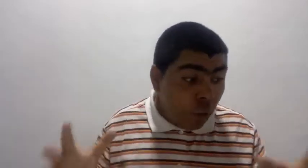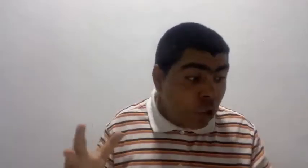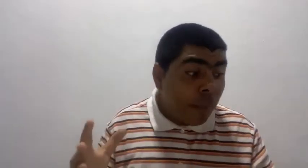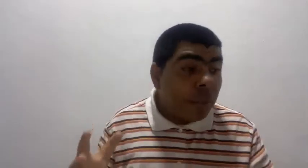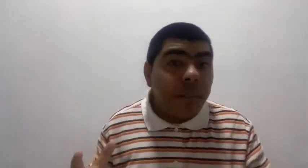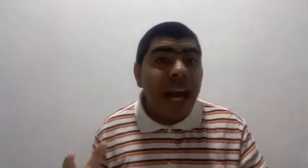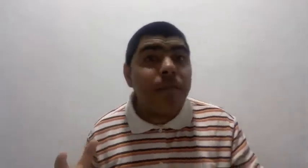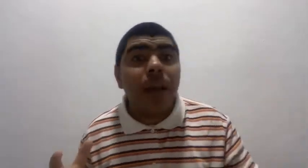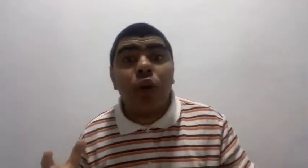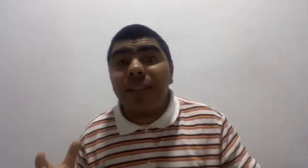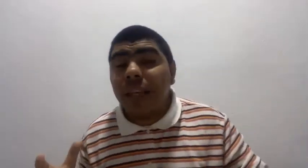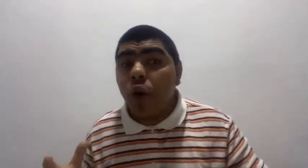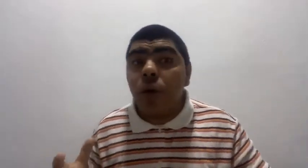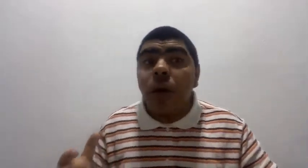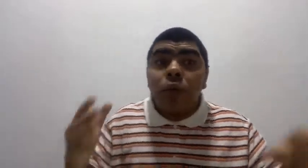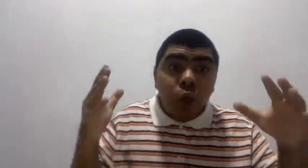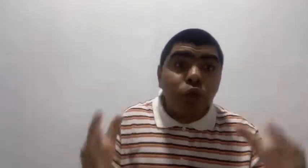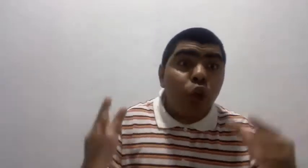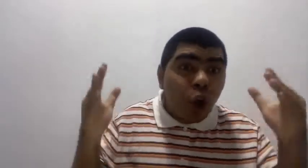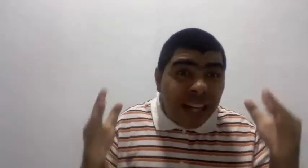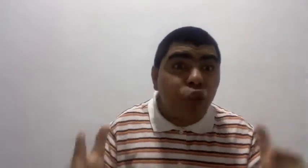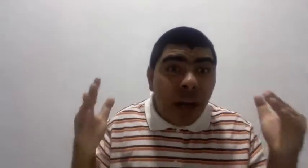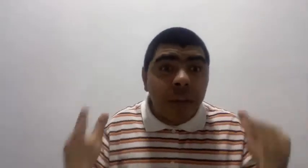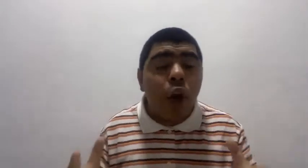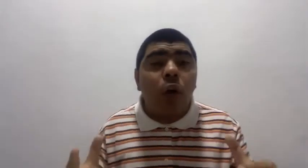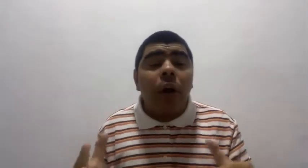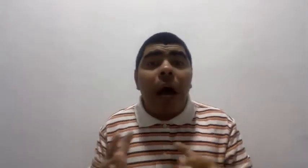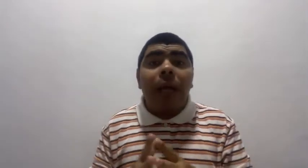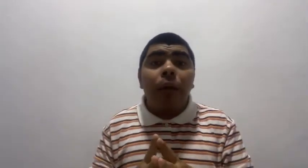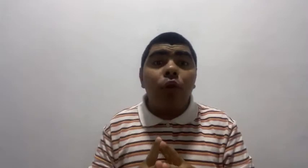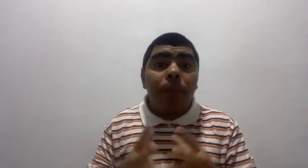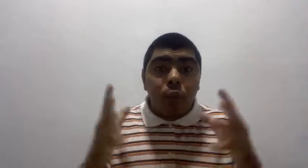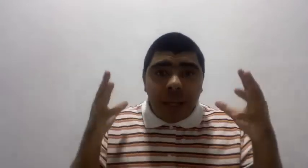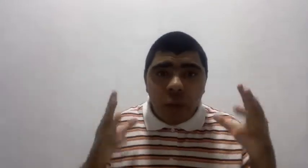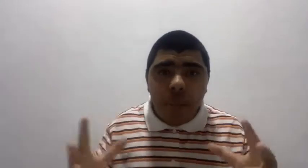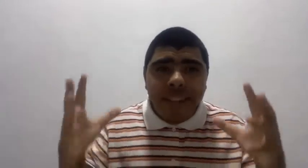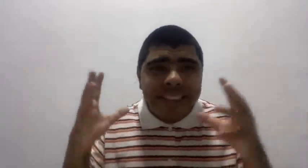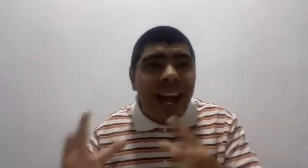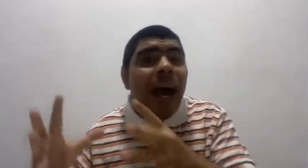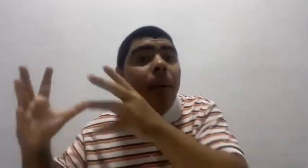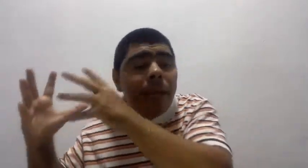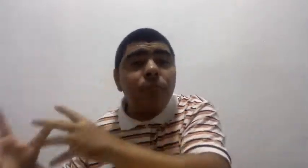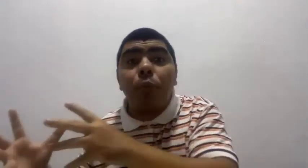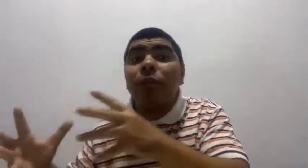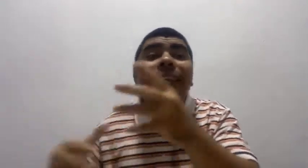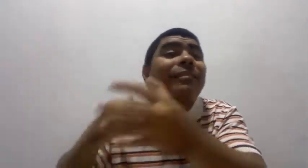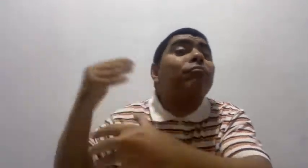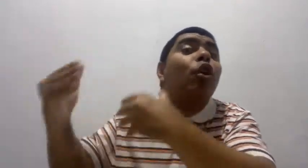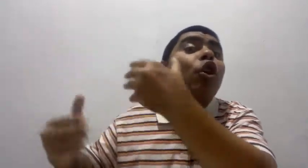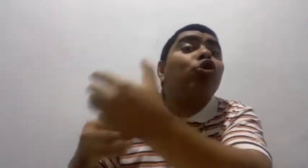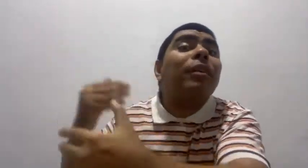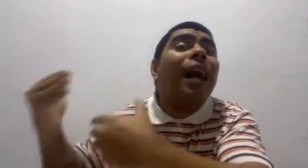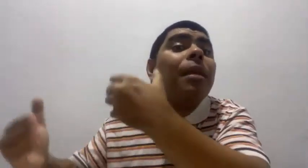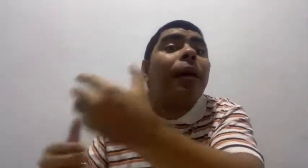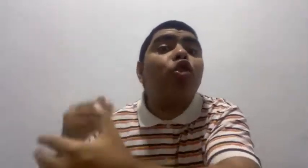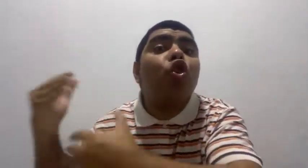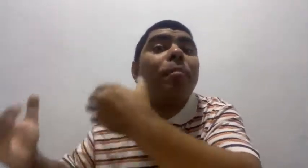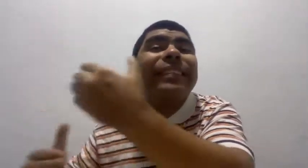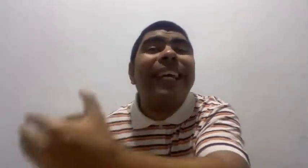Aleluya. Mi alma adora al Señor. Yo estoy orando a Dios. Aleluya. Porque Dios me está. Amén. Porque todos los días, hermano, Dios nos va